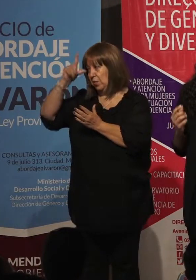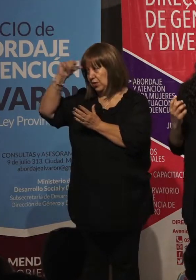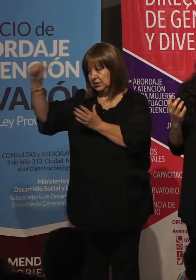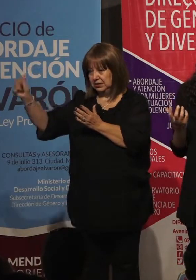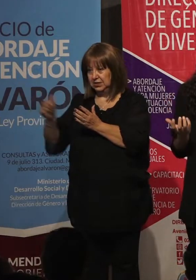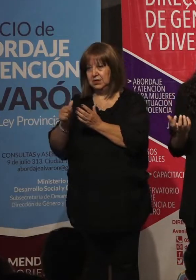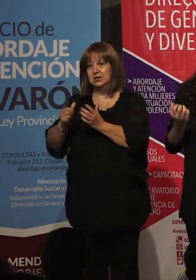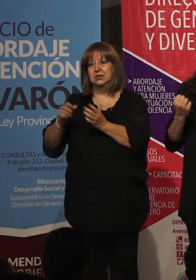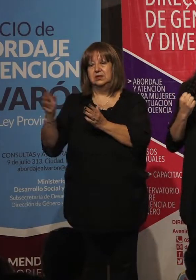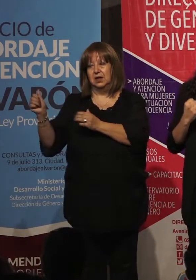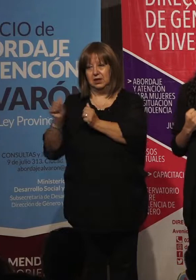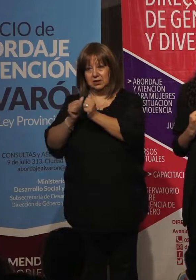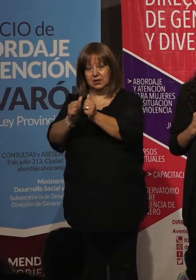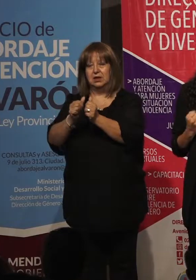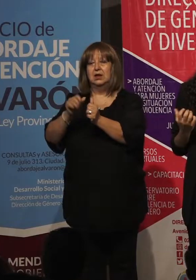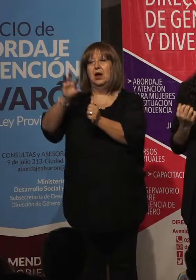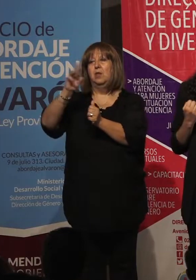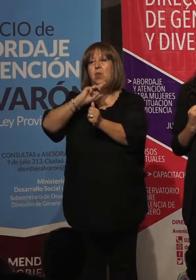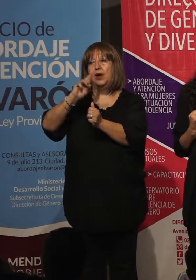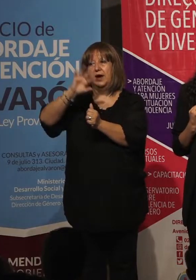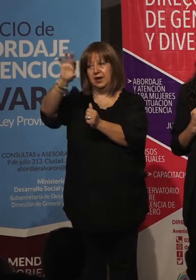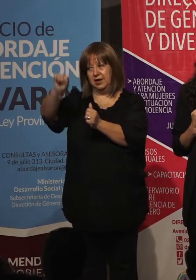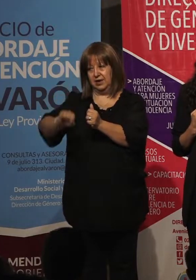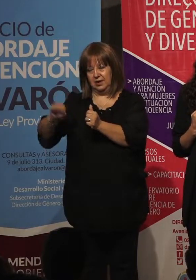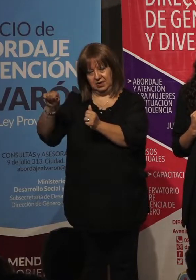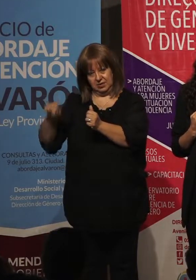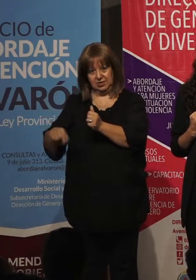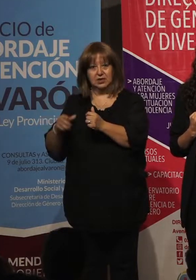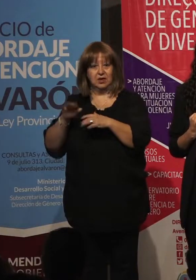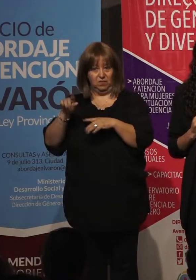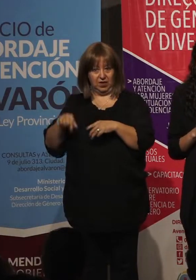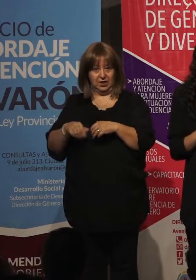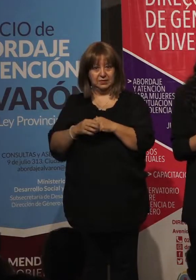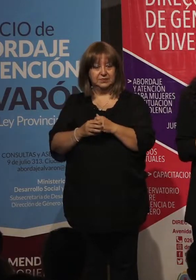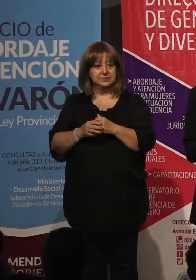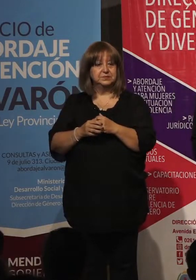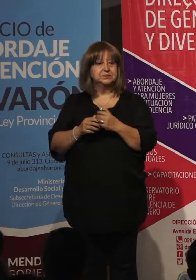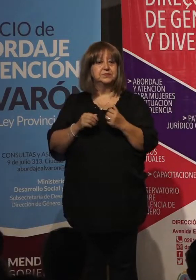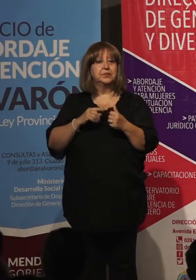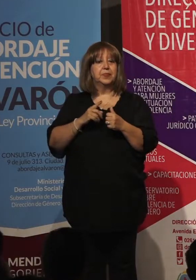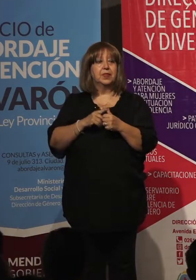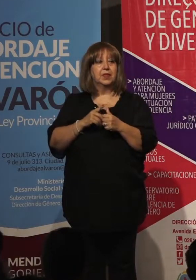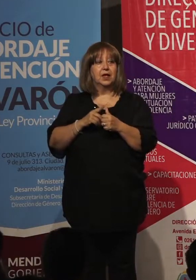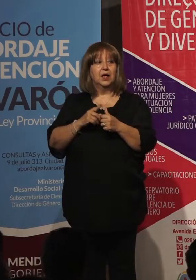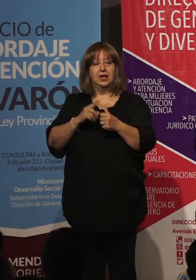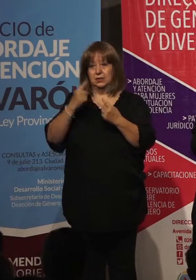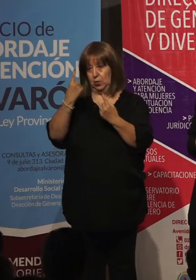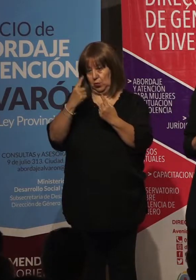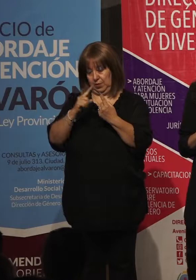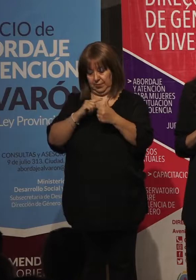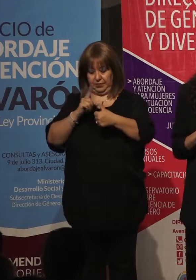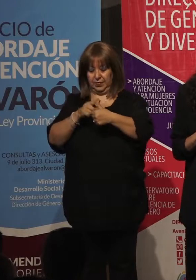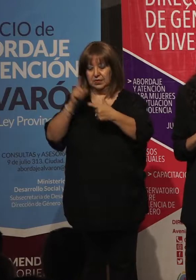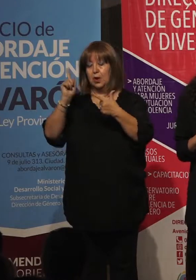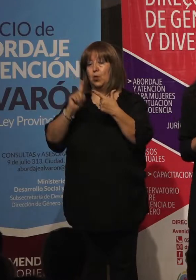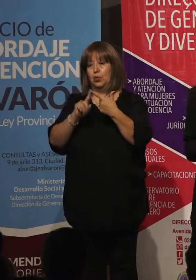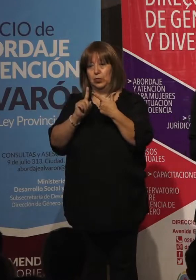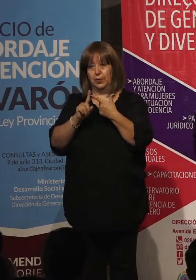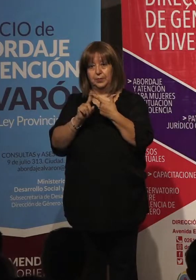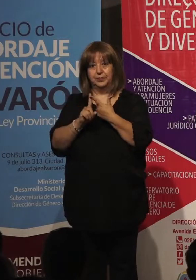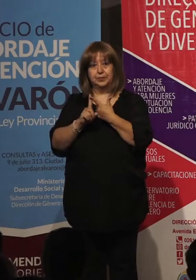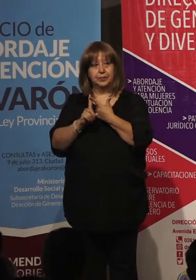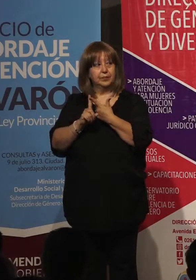para traer a esa mujer y acercarla al sistema de justicia, ¿sí? Esa es una de las opciones. La otra